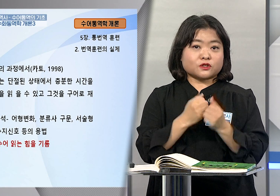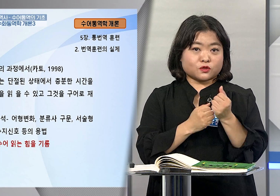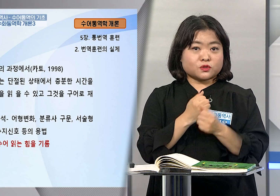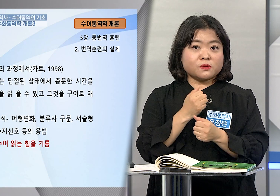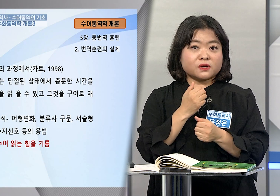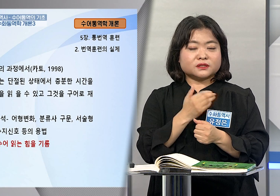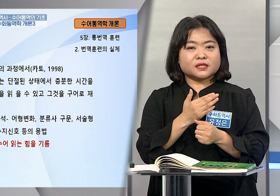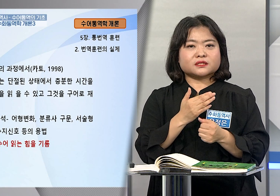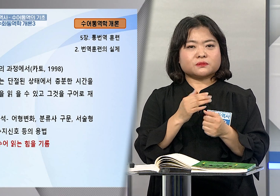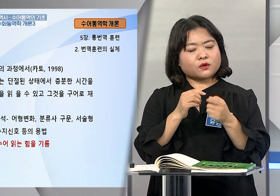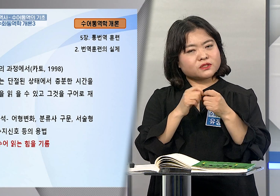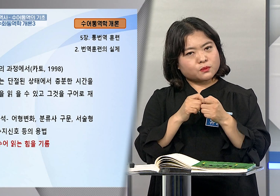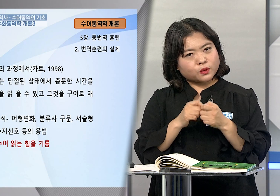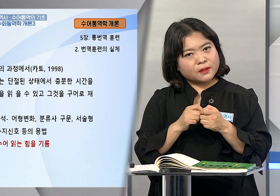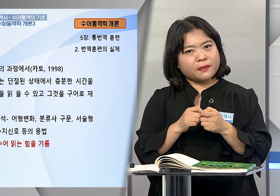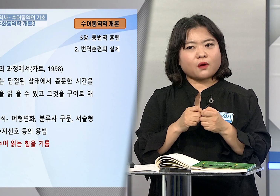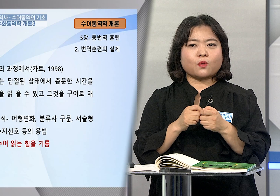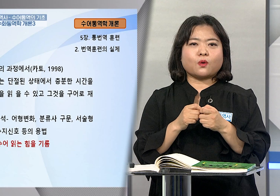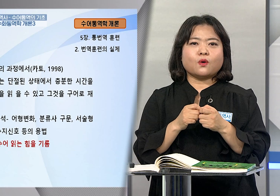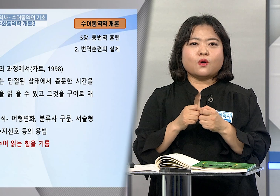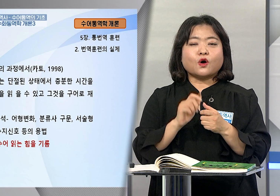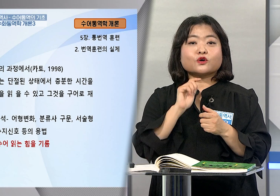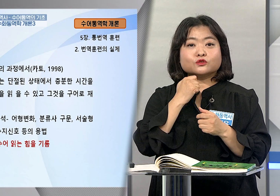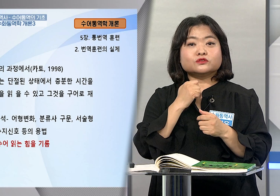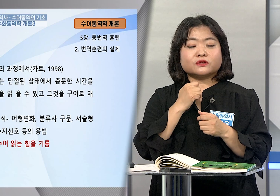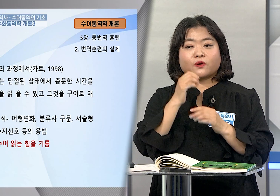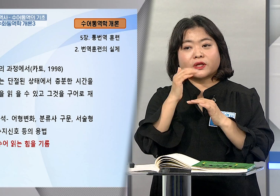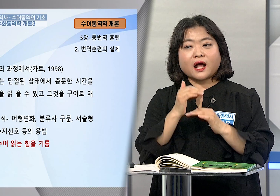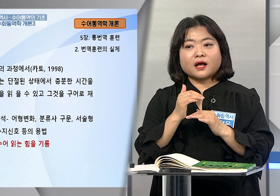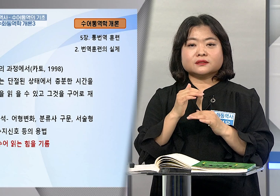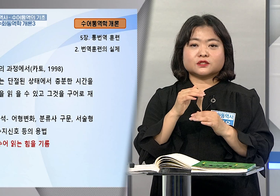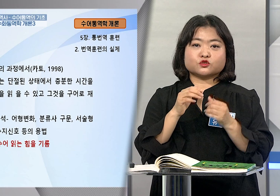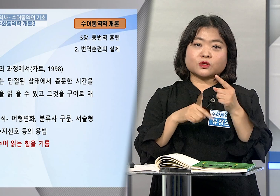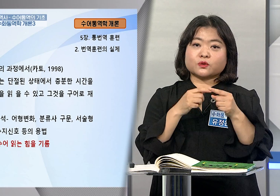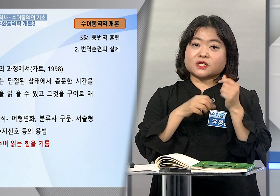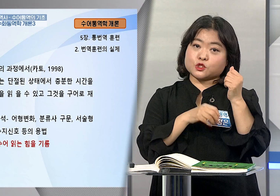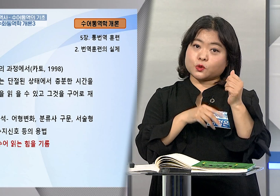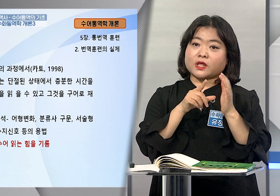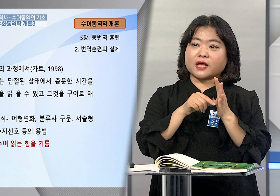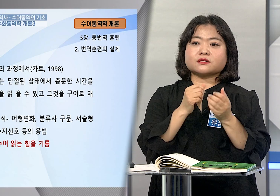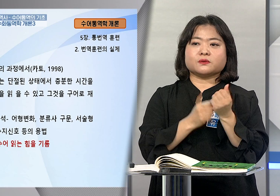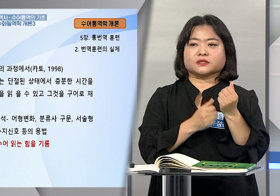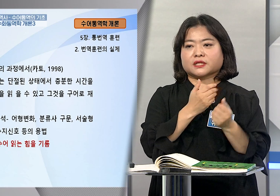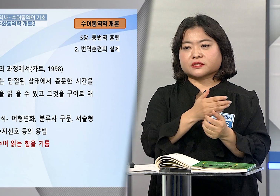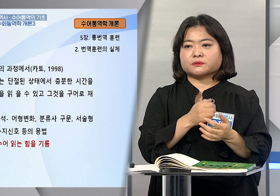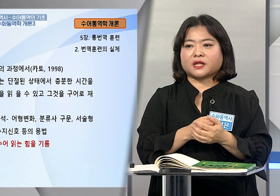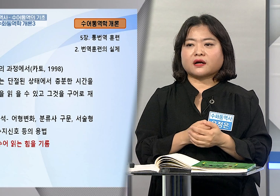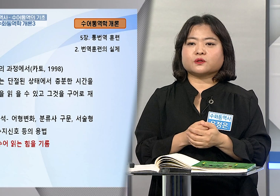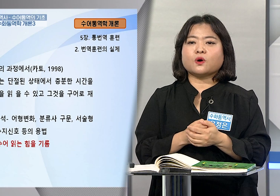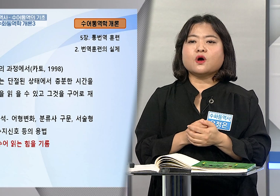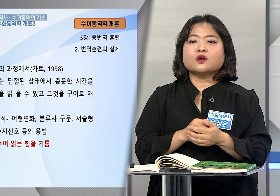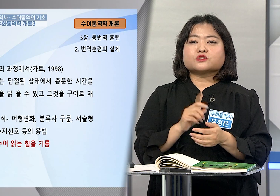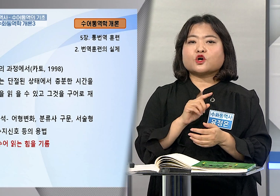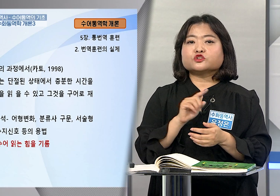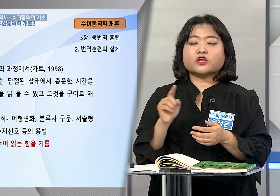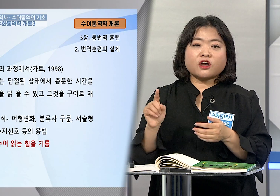또 설명을 드리겠습니다. 굉장히 복잡하고 어려운 내용이라 수화통의 기초 때 설명을 드리겠습니다. 그리고 서술의